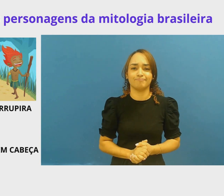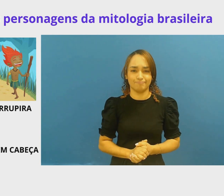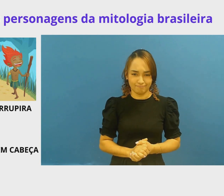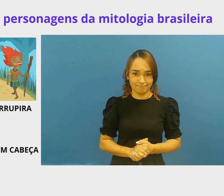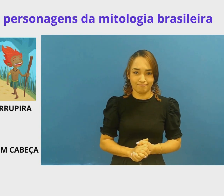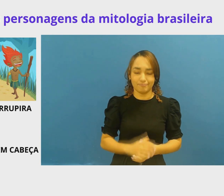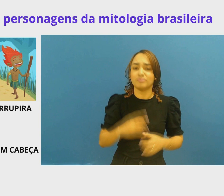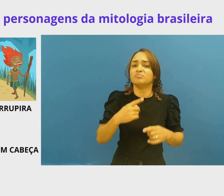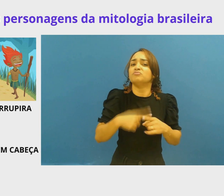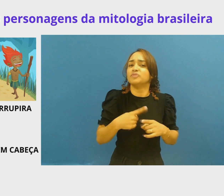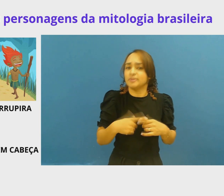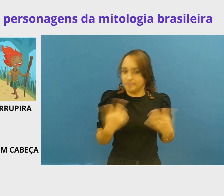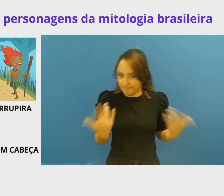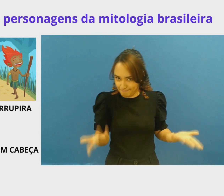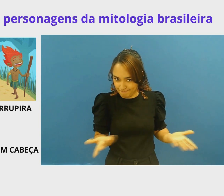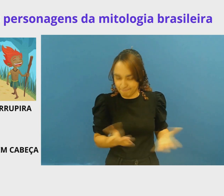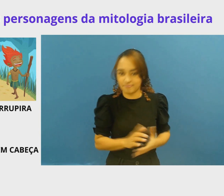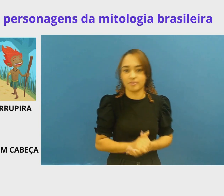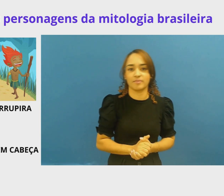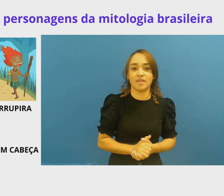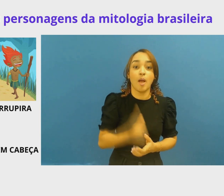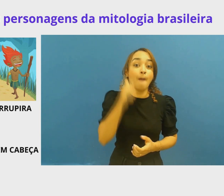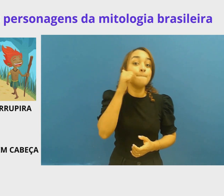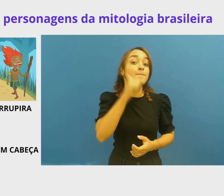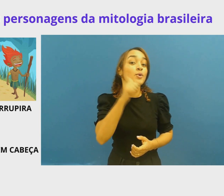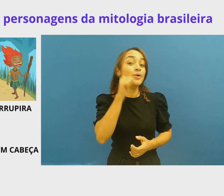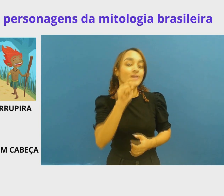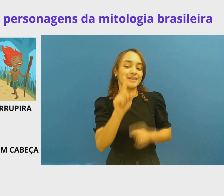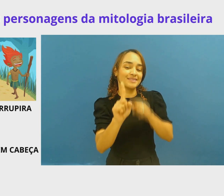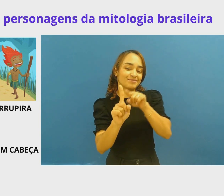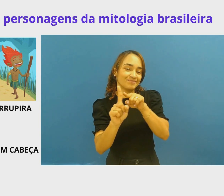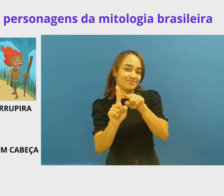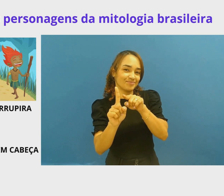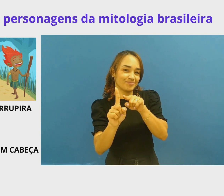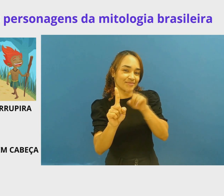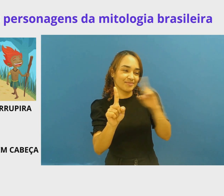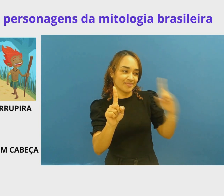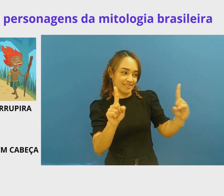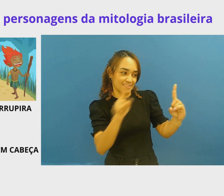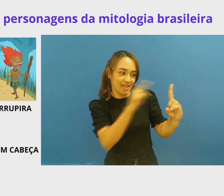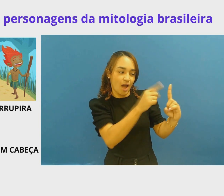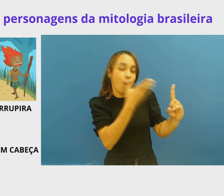é o resultado de uma maldição.